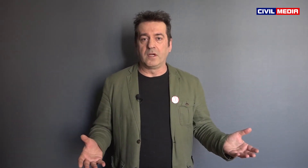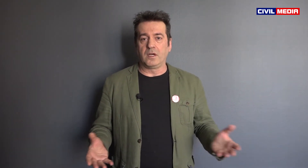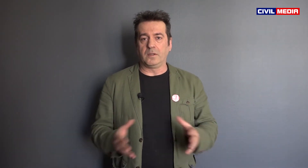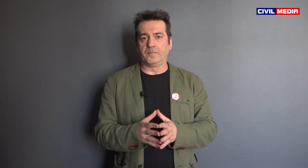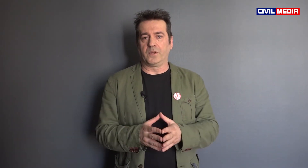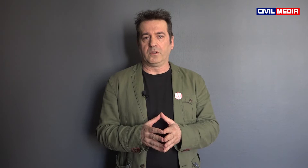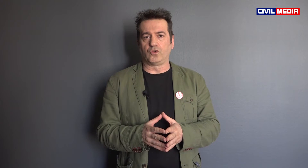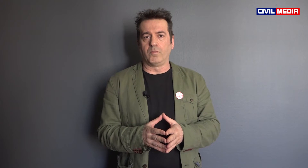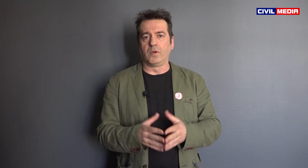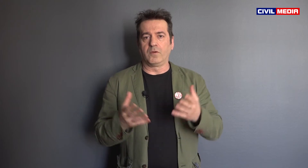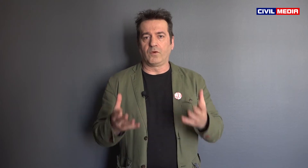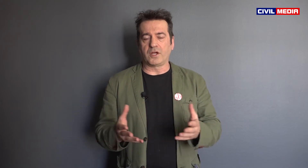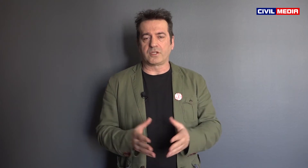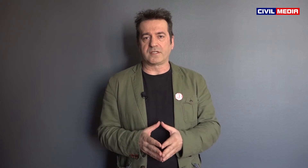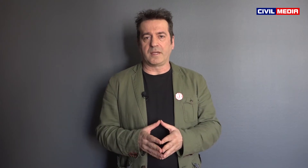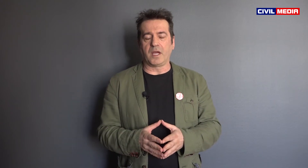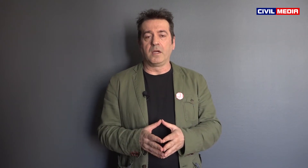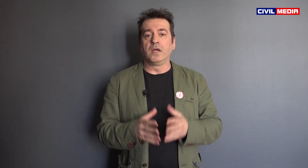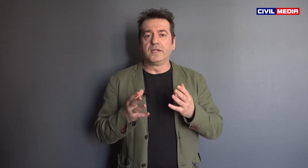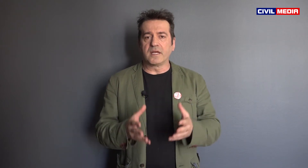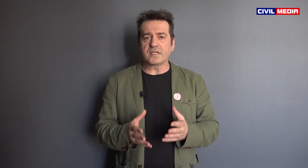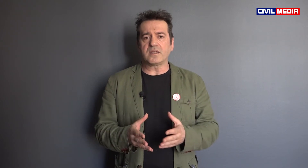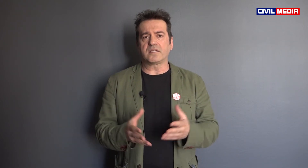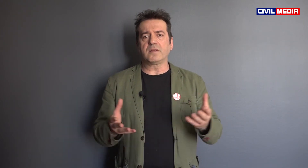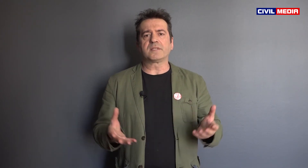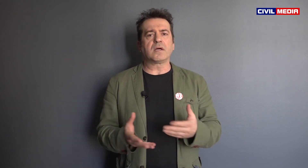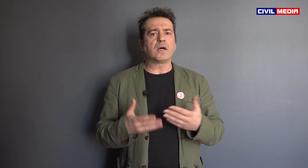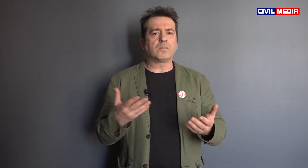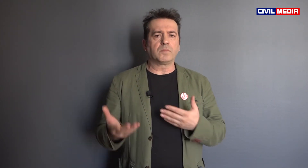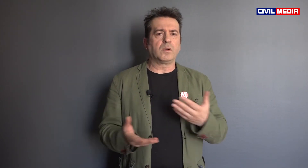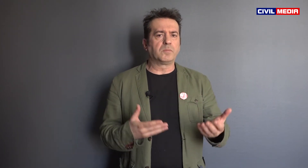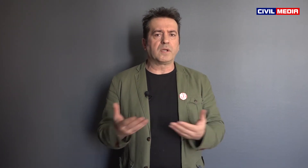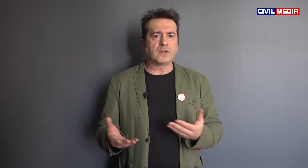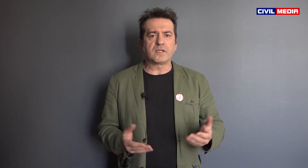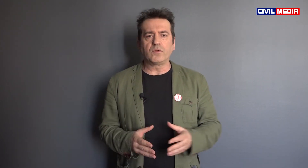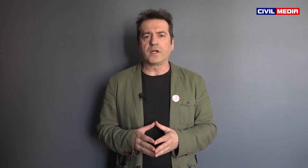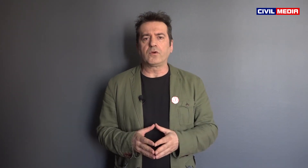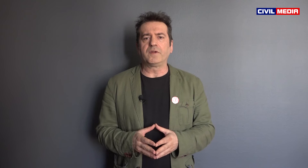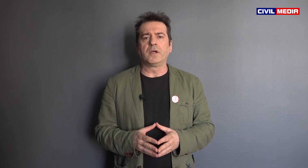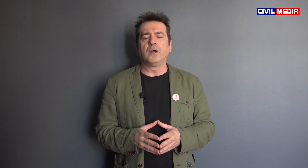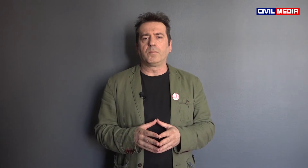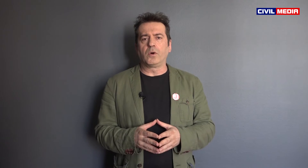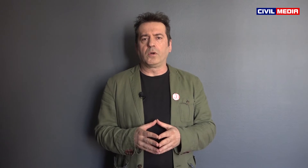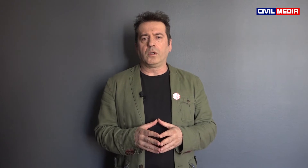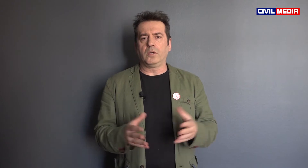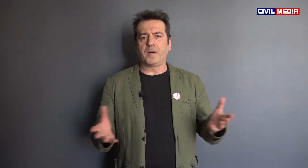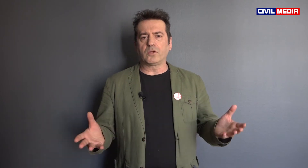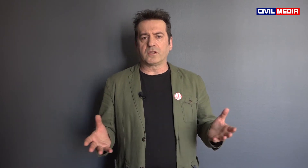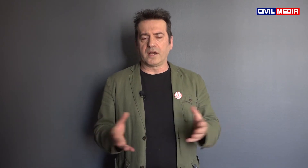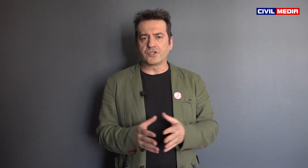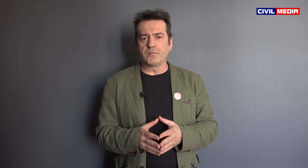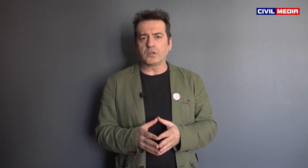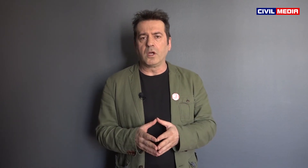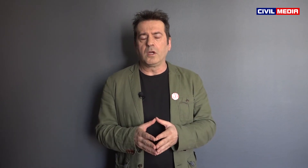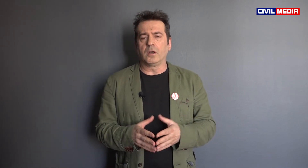законодавен дом во нашата земја. Лидерските средби станаа релативно редовни по падот